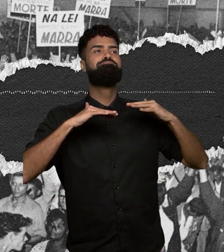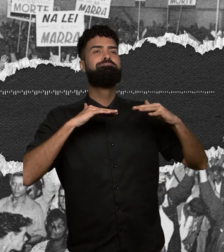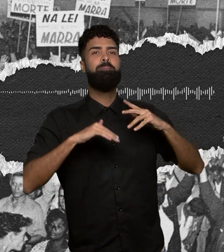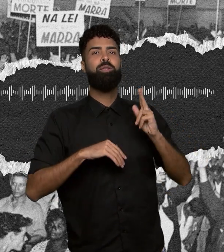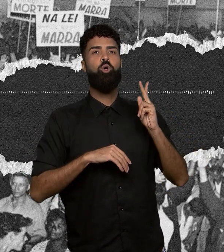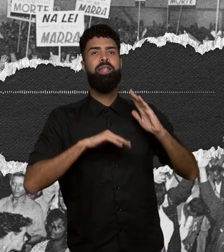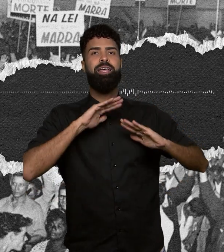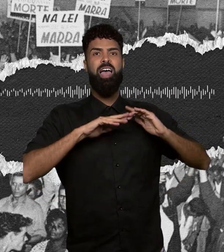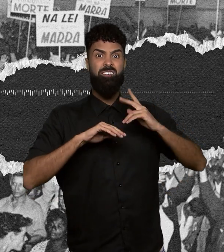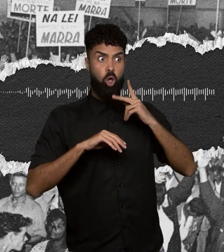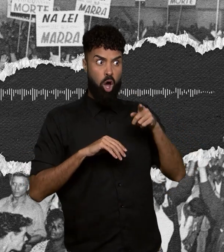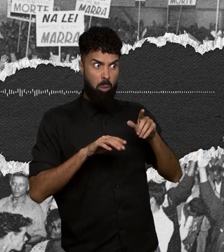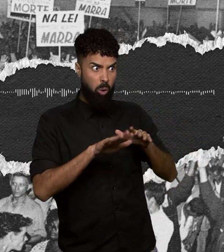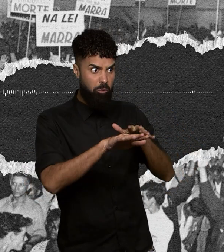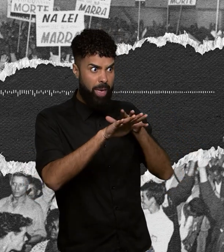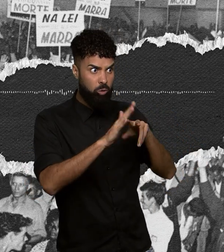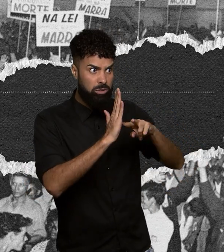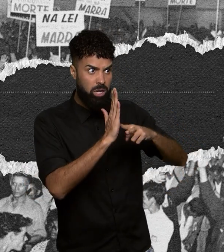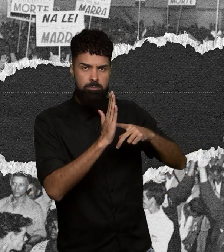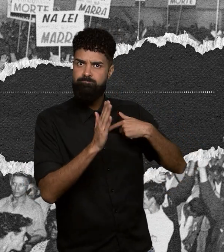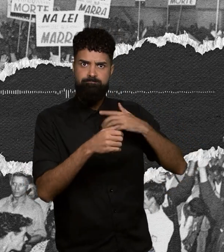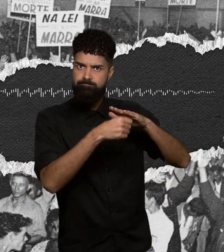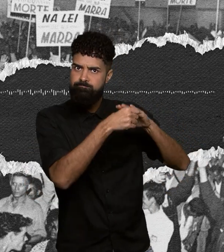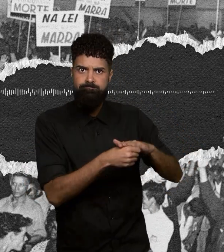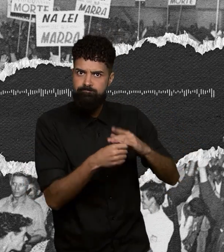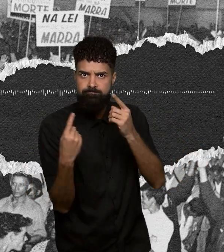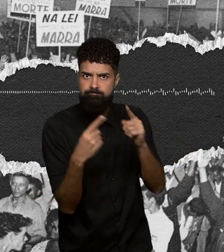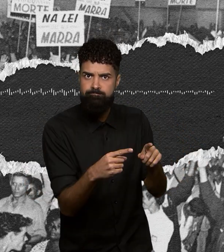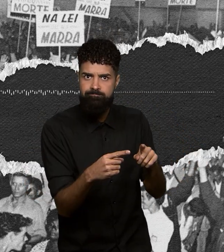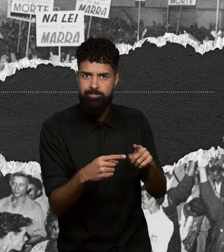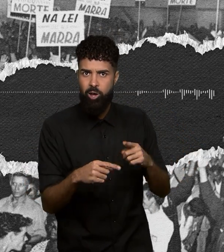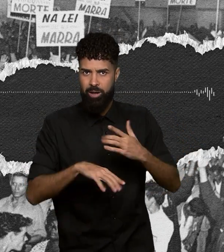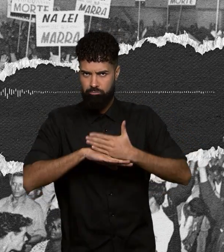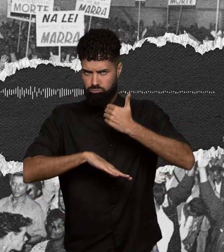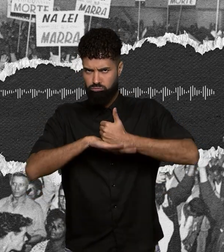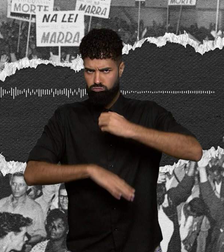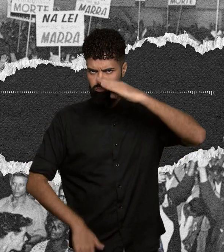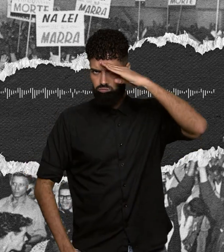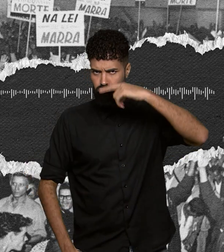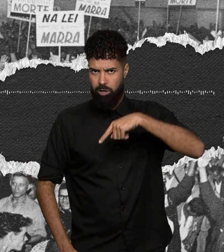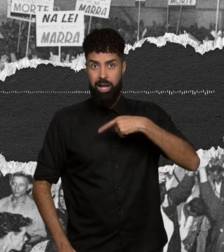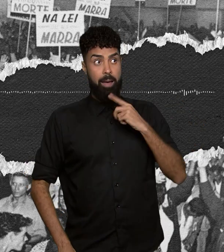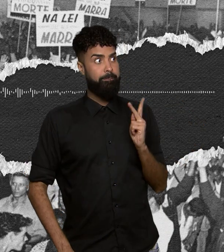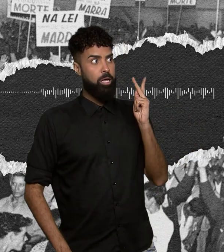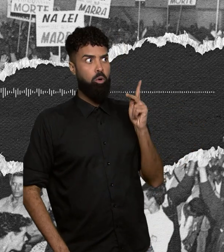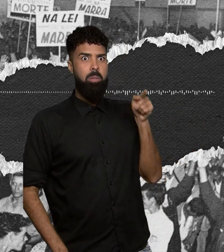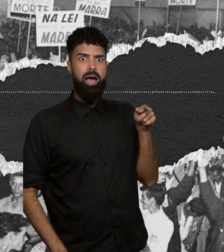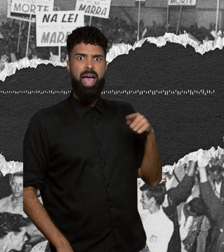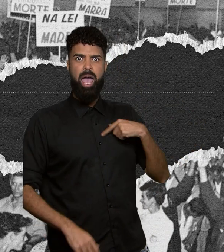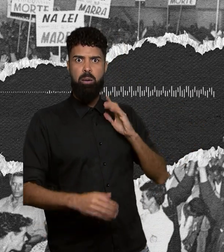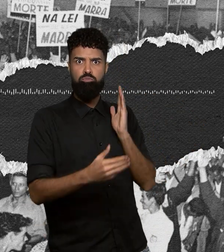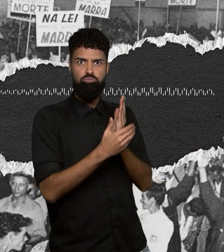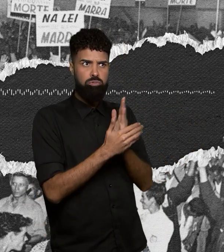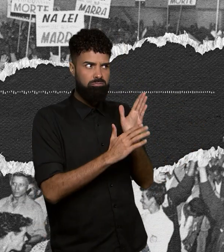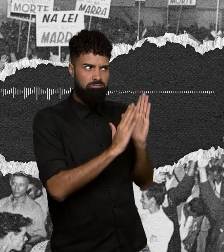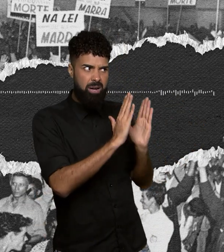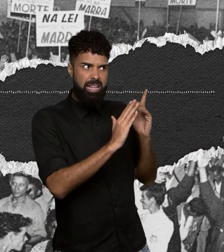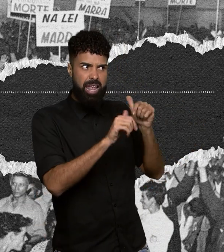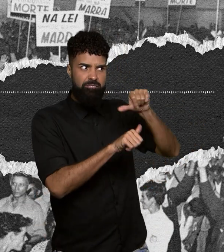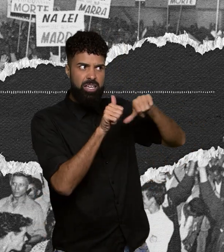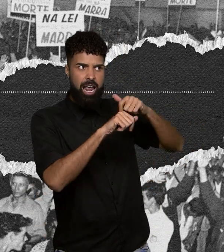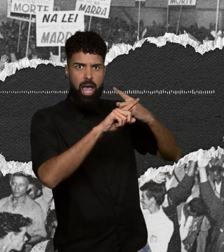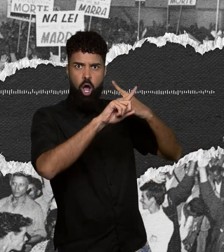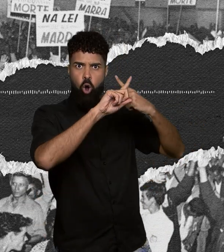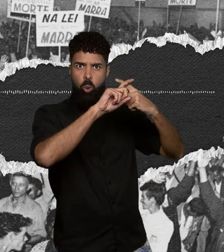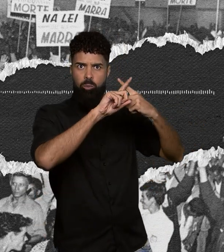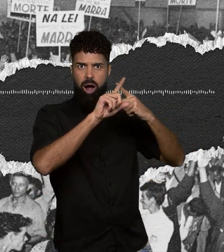como um dos alvos prioritários da repressão segundo o novo regime a Petrobrás era alvo de um processo de comunização